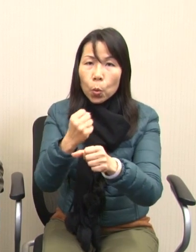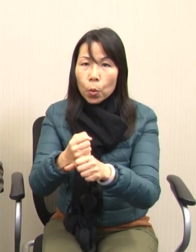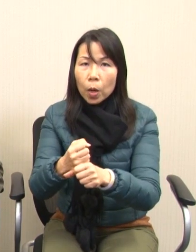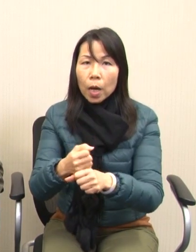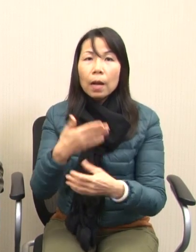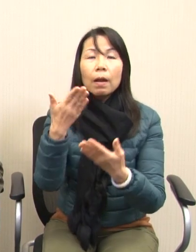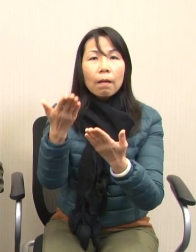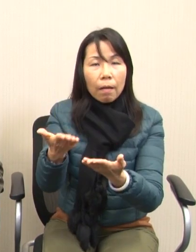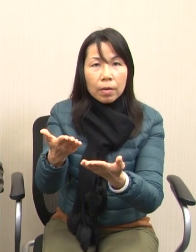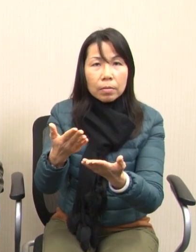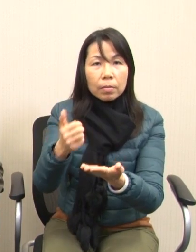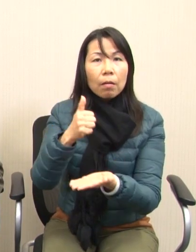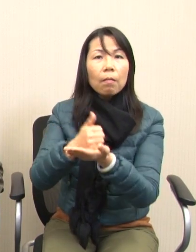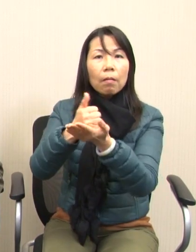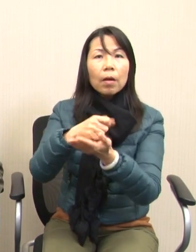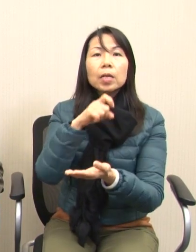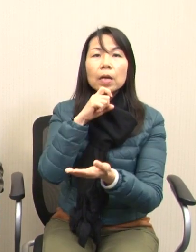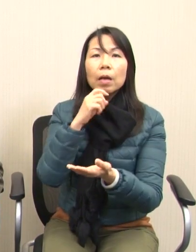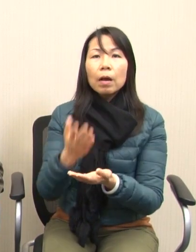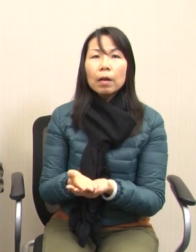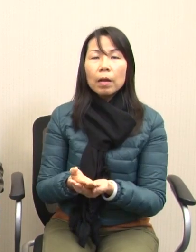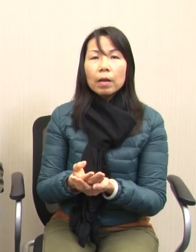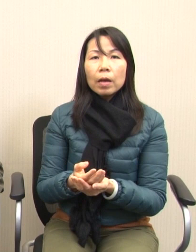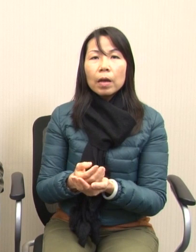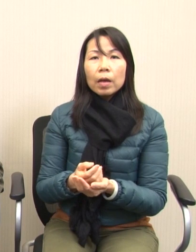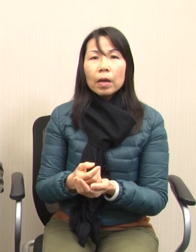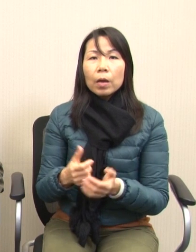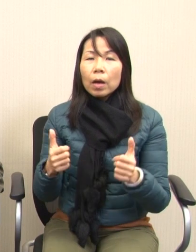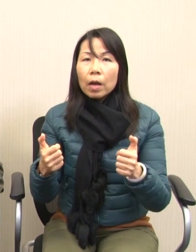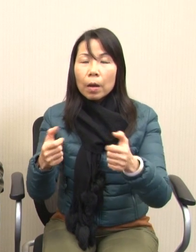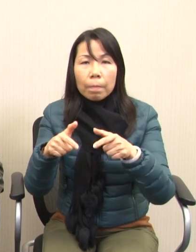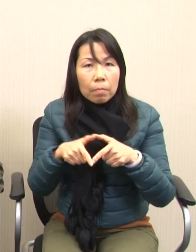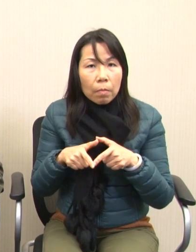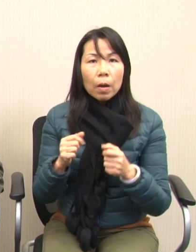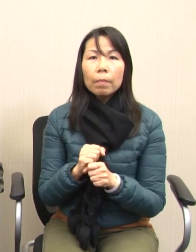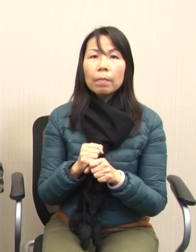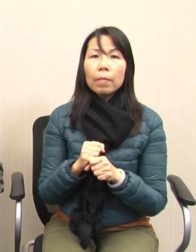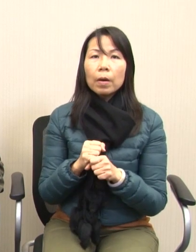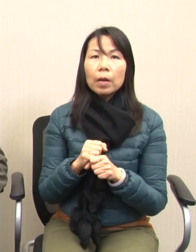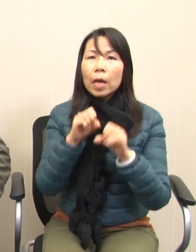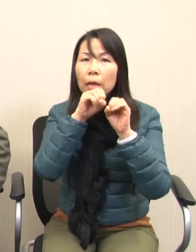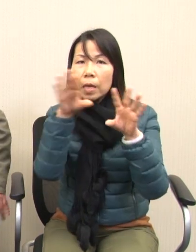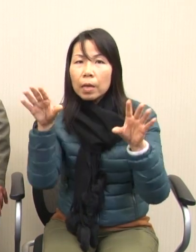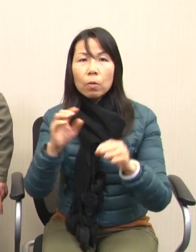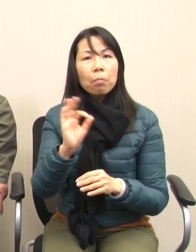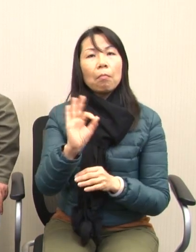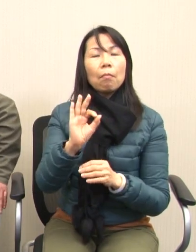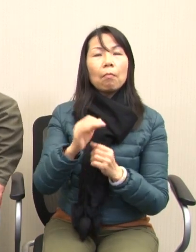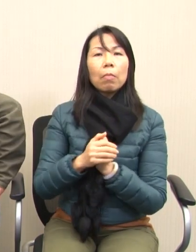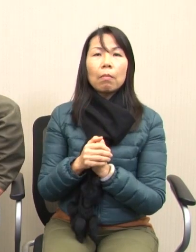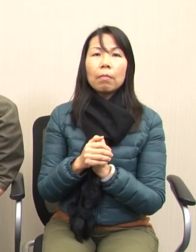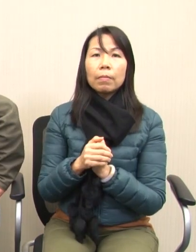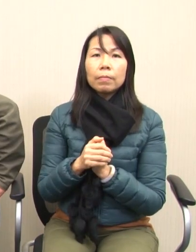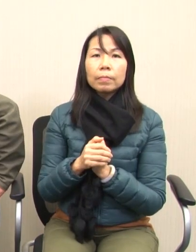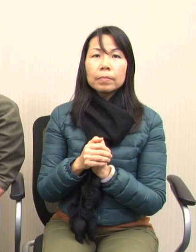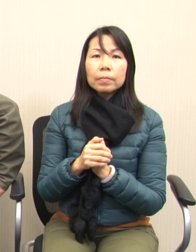啊！你應該感恩，而不是驚叫。黃教授啲咩